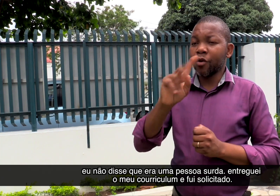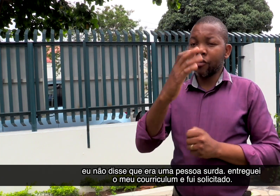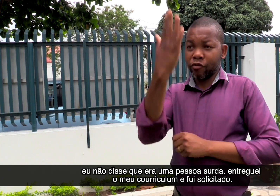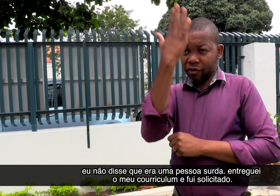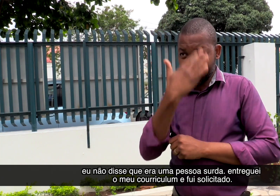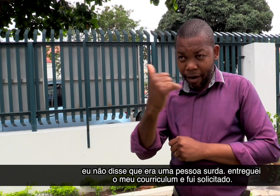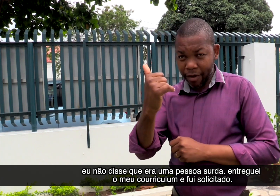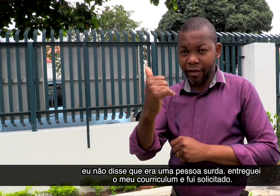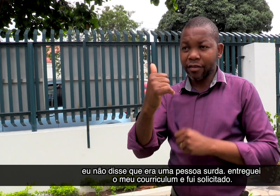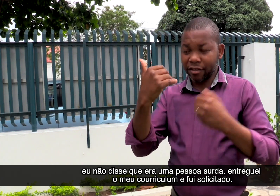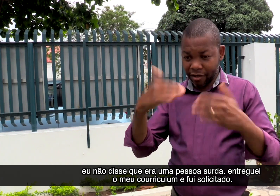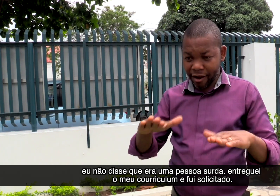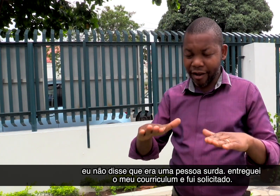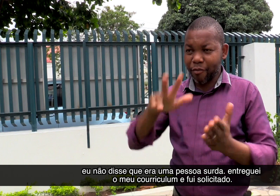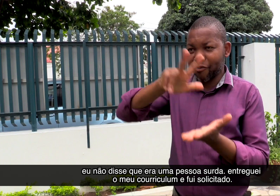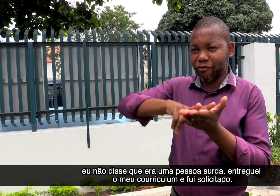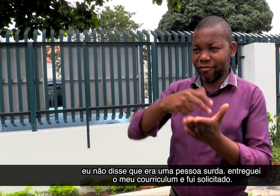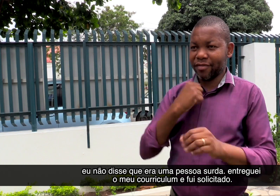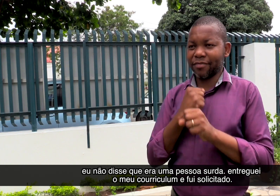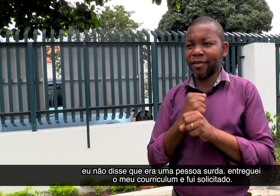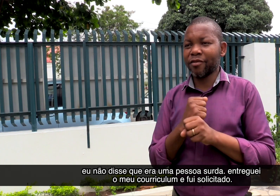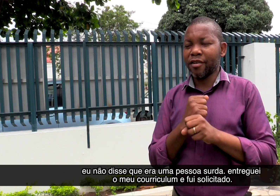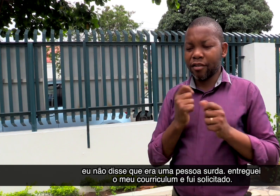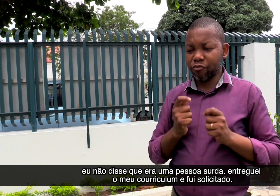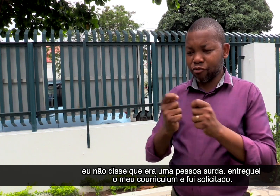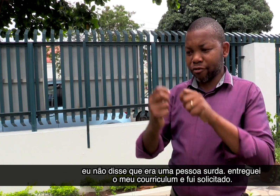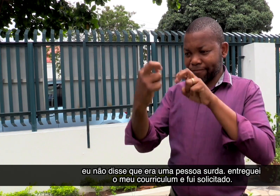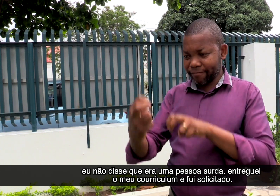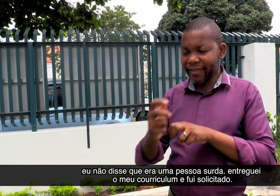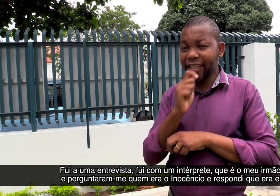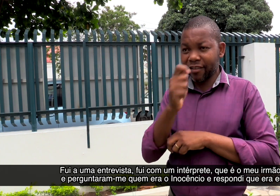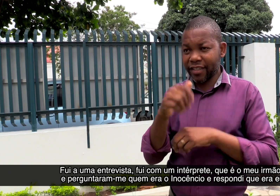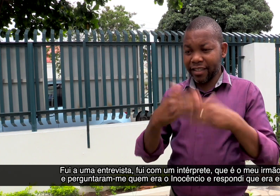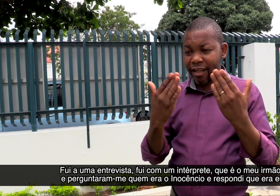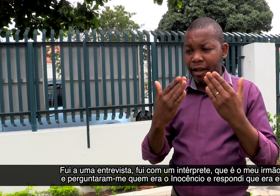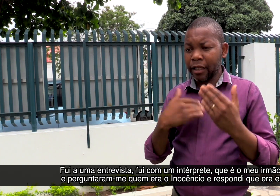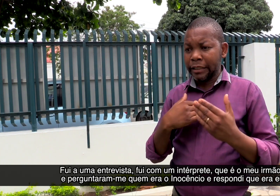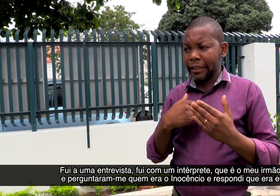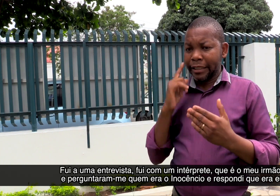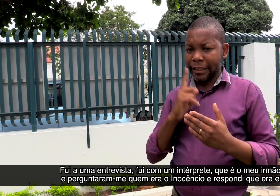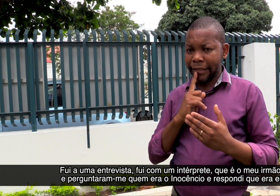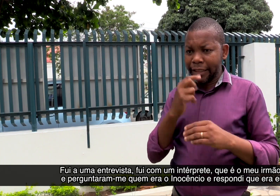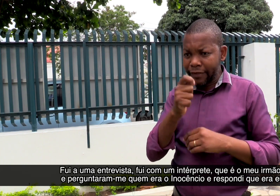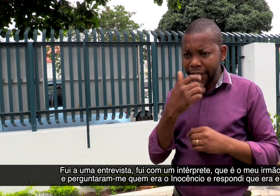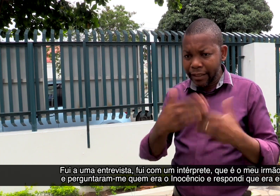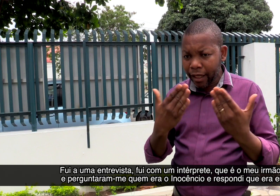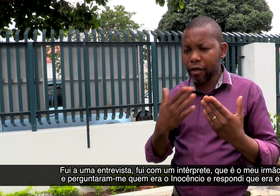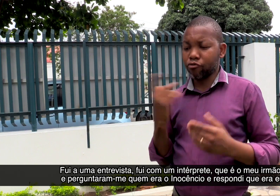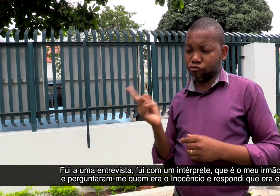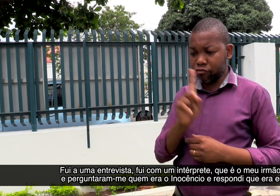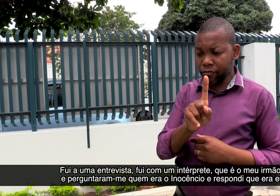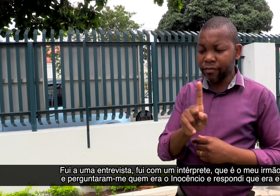entregando os meus currículos, fui solicitado e fui aprovado. Lá sentei-me com eles, que era para